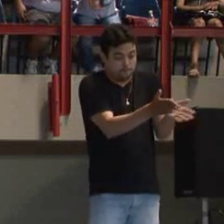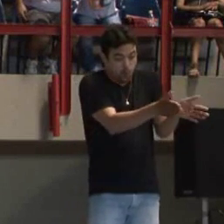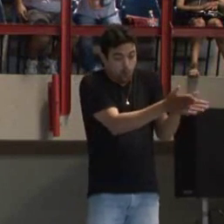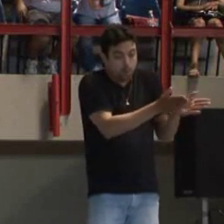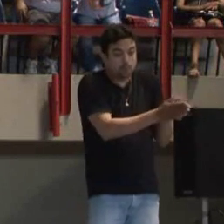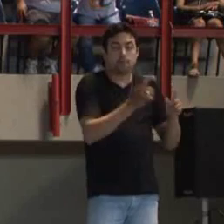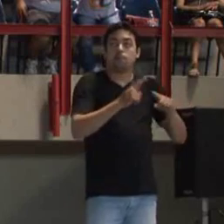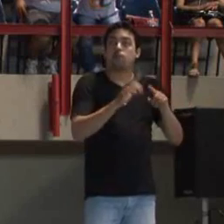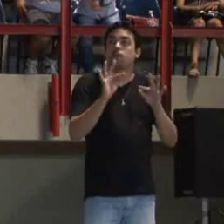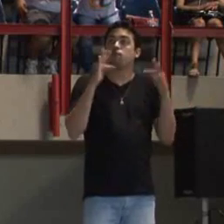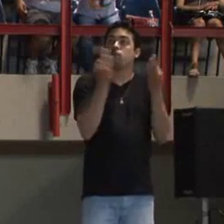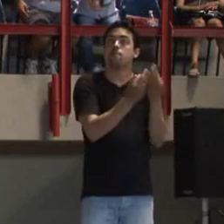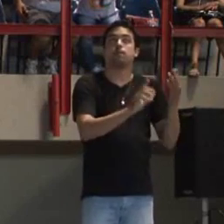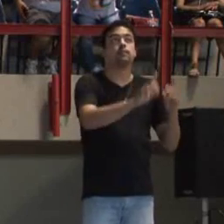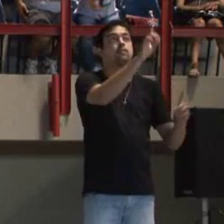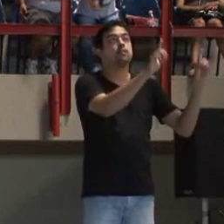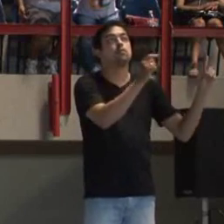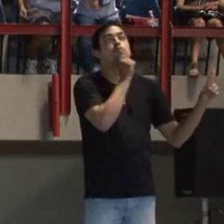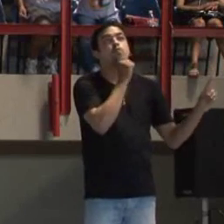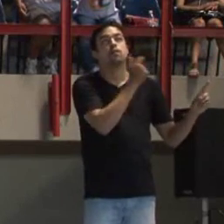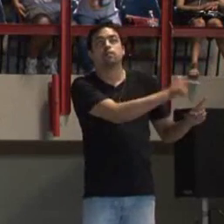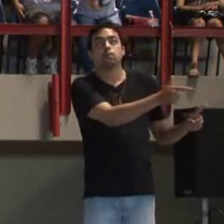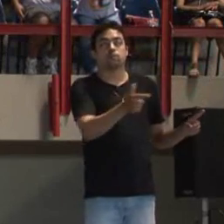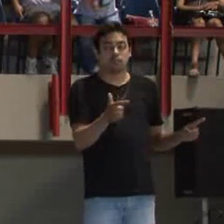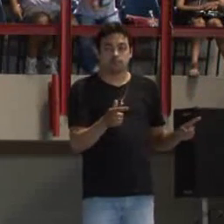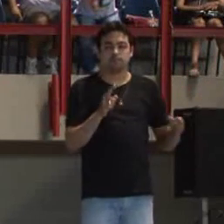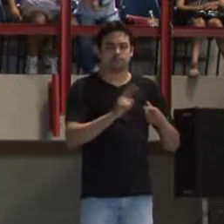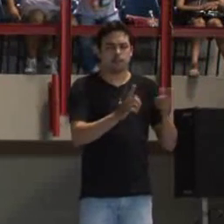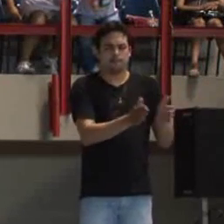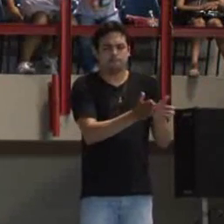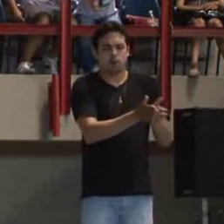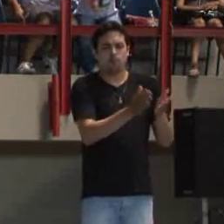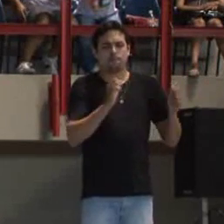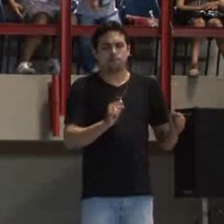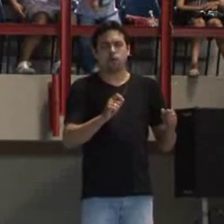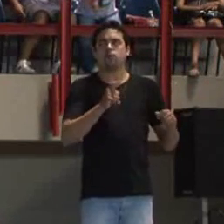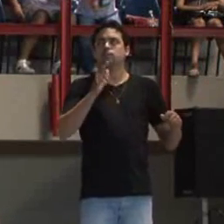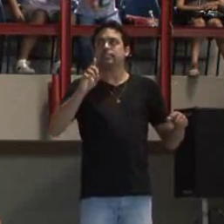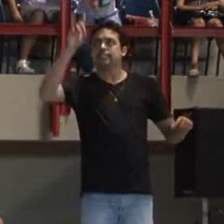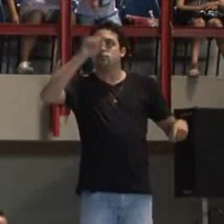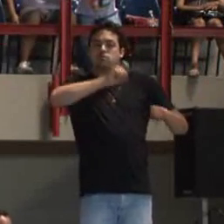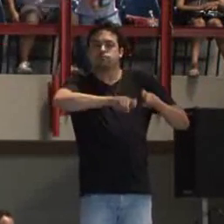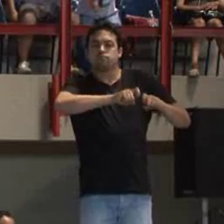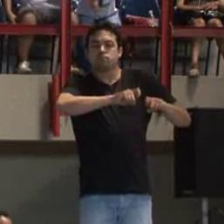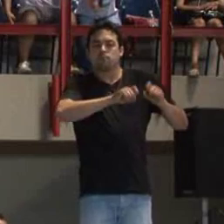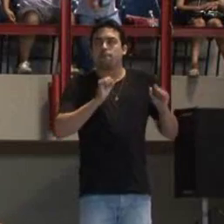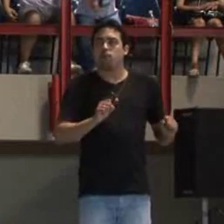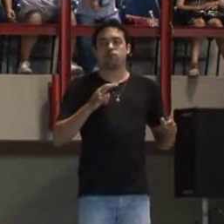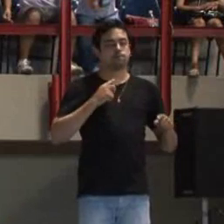tem parentesco com os deuses. Professor, esse pobre, ele pode coisar com os deuses?